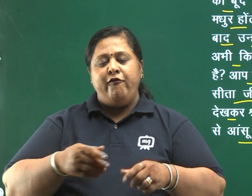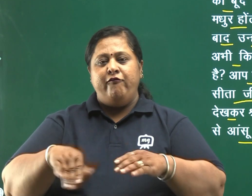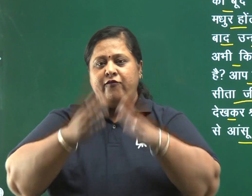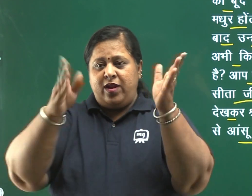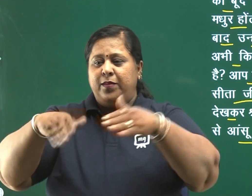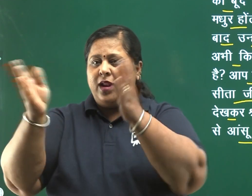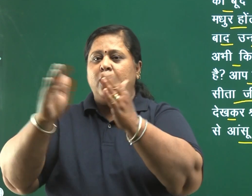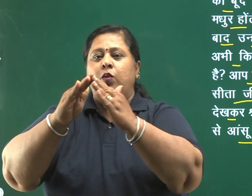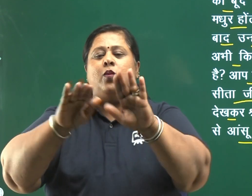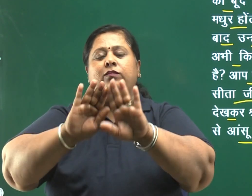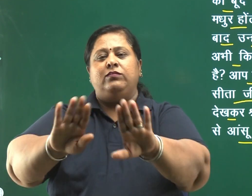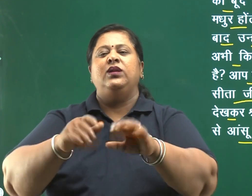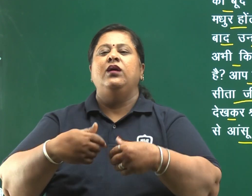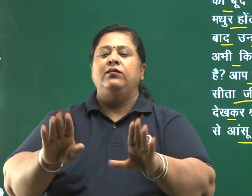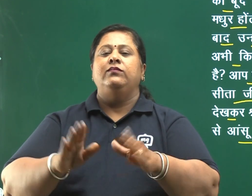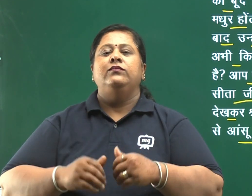वनवास मिला,